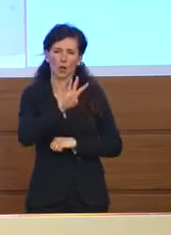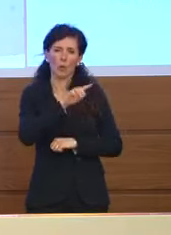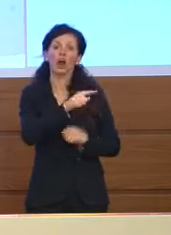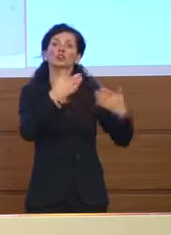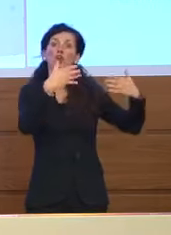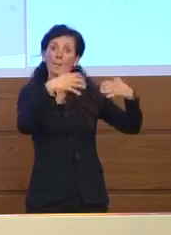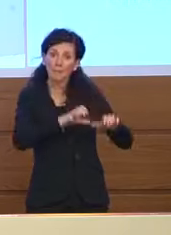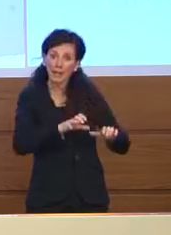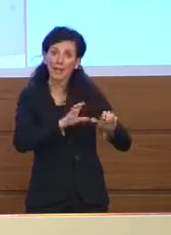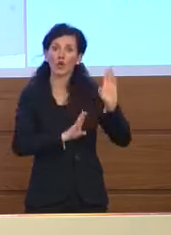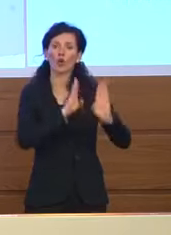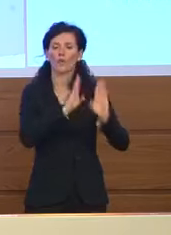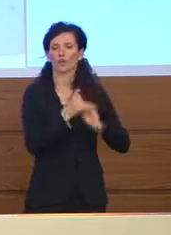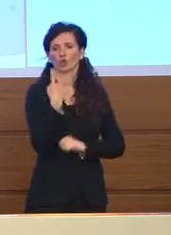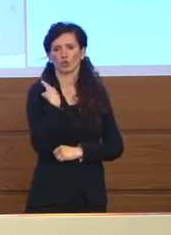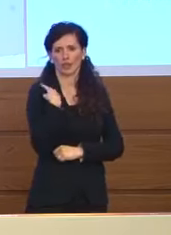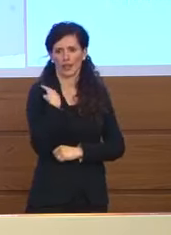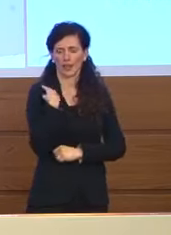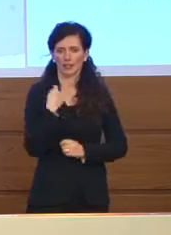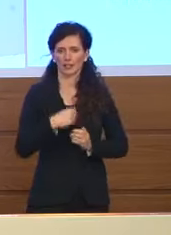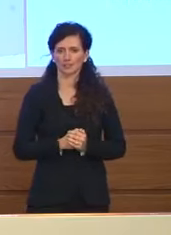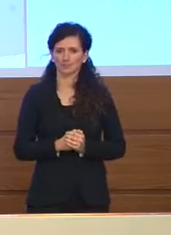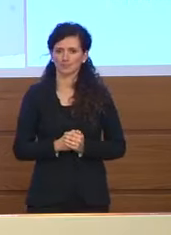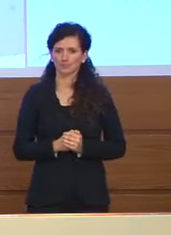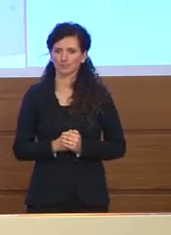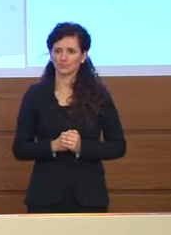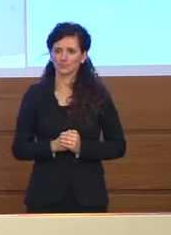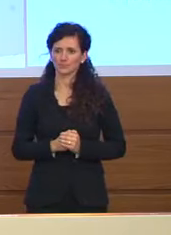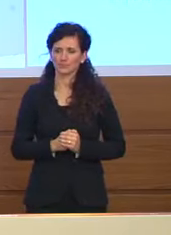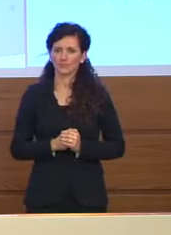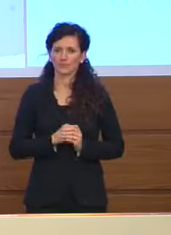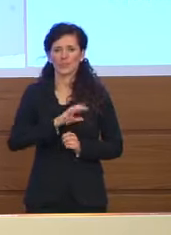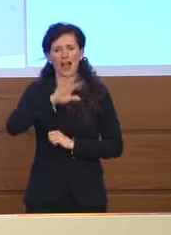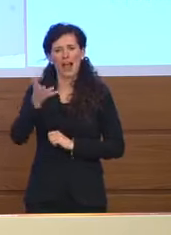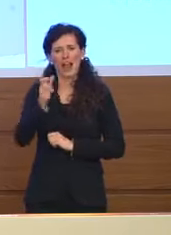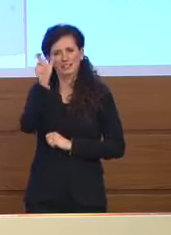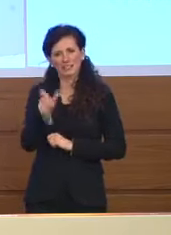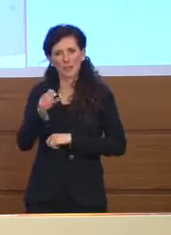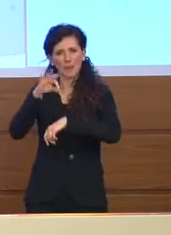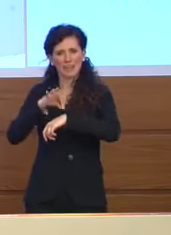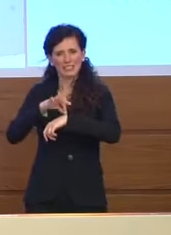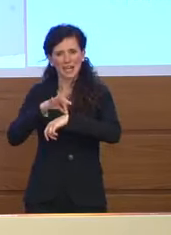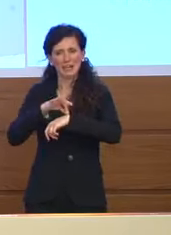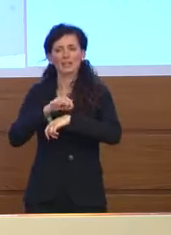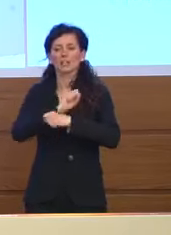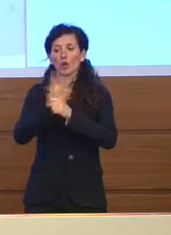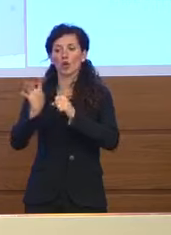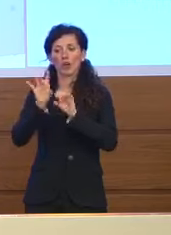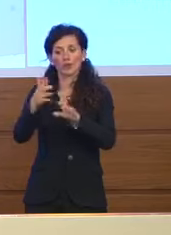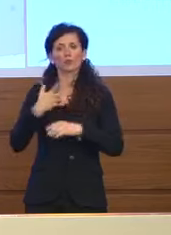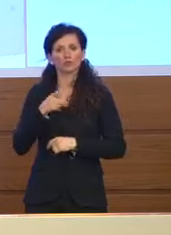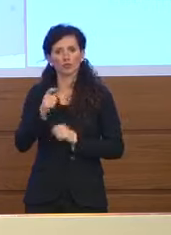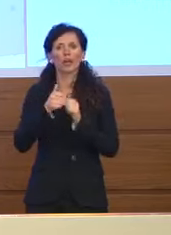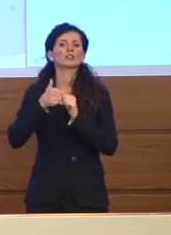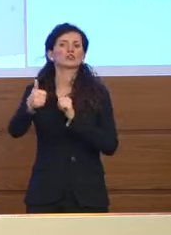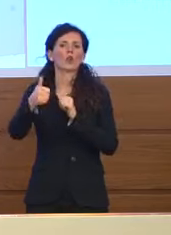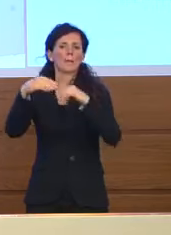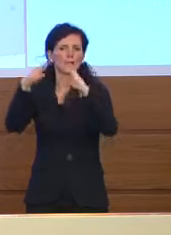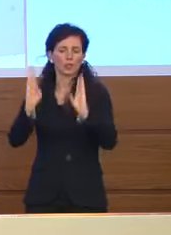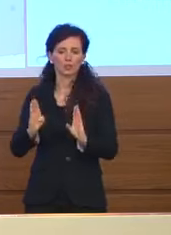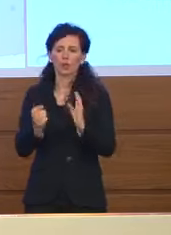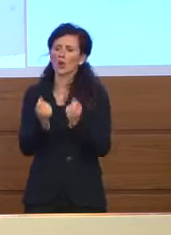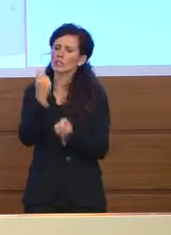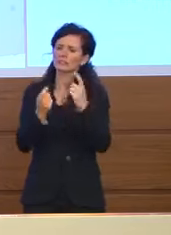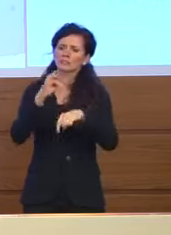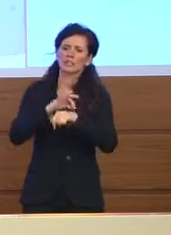meno rispetto a ieri la maggior parte dei pazienti positivi e in isolamento senza sintomi con